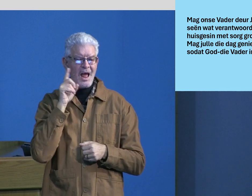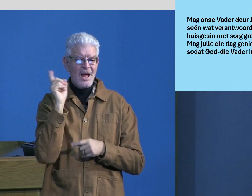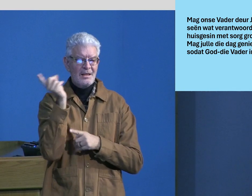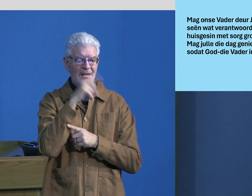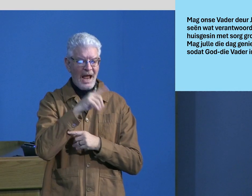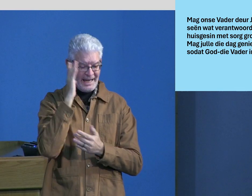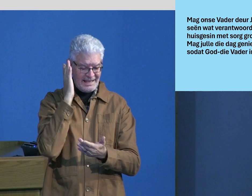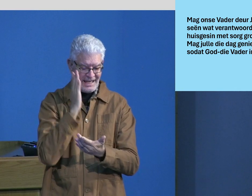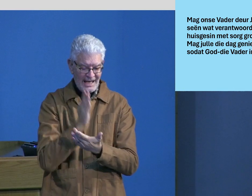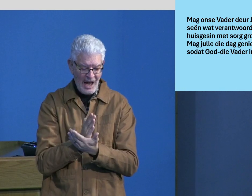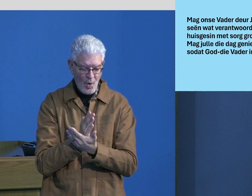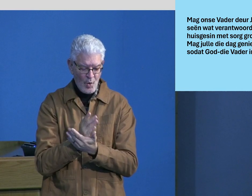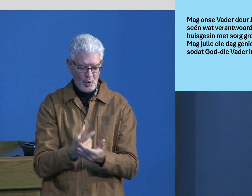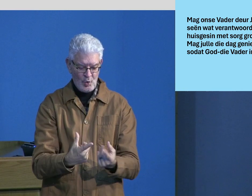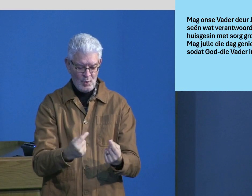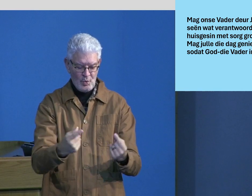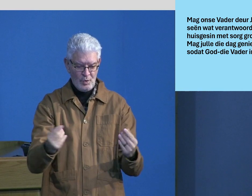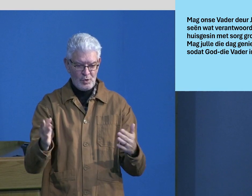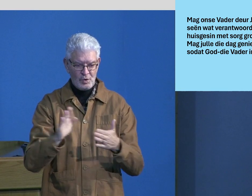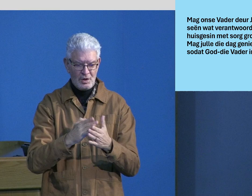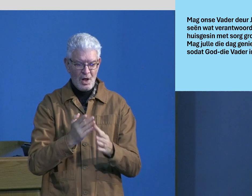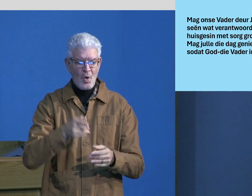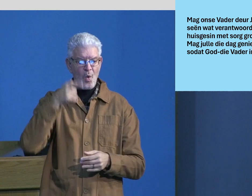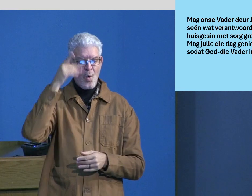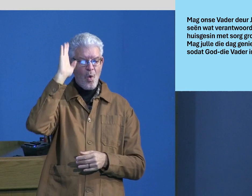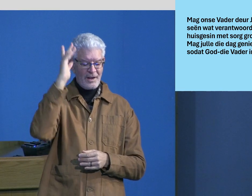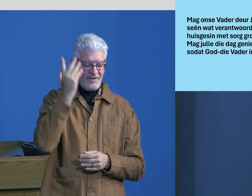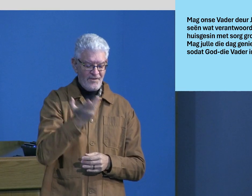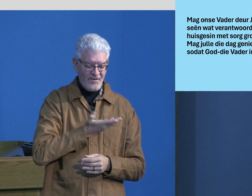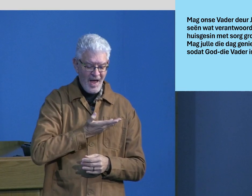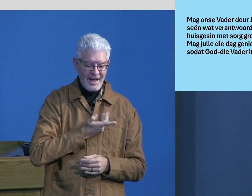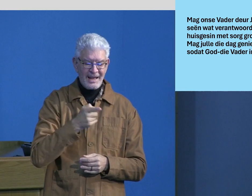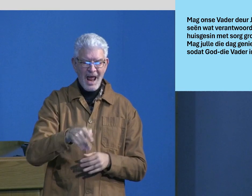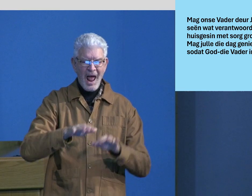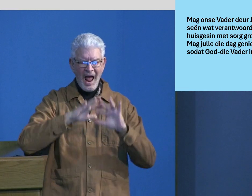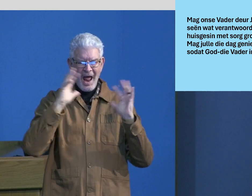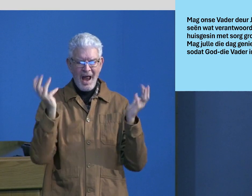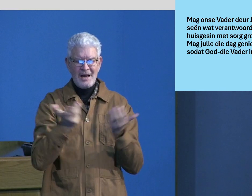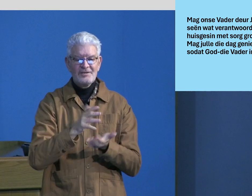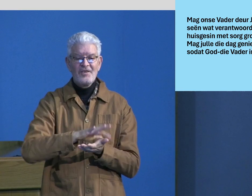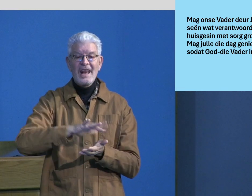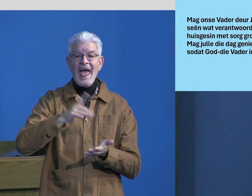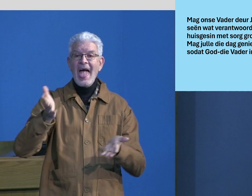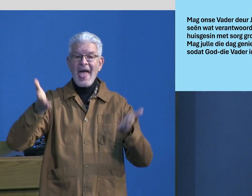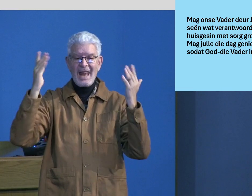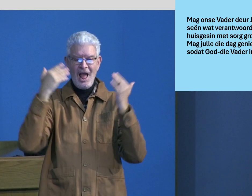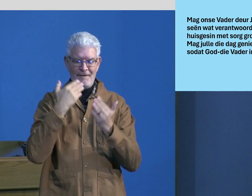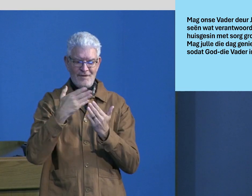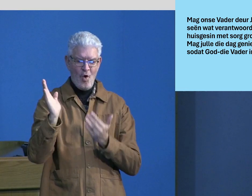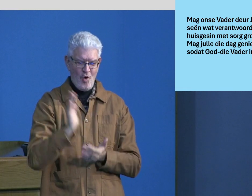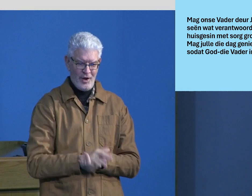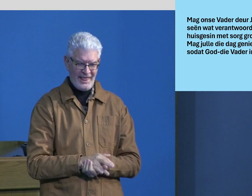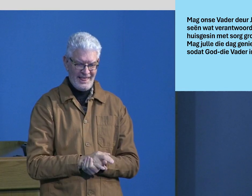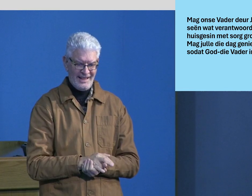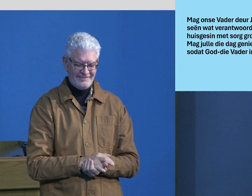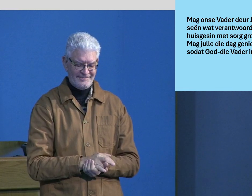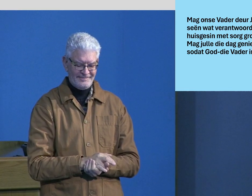en elke dag getrou doen, sodat God die Vader in alles verheerlik word.